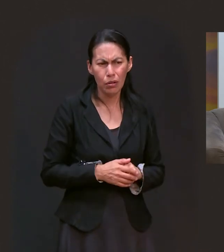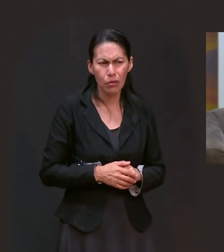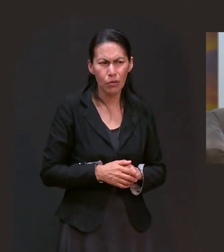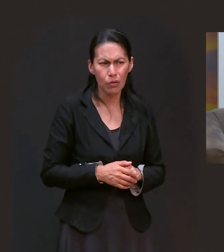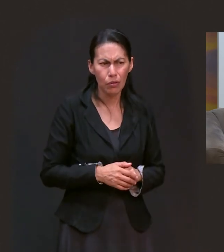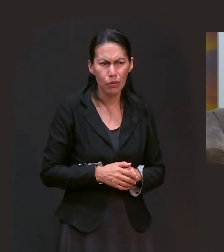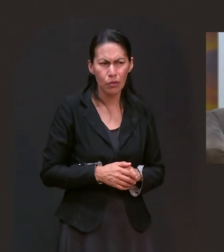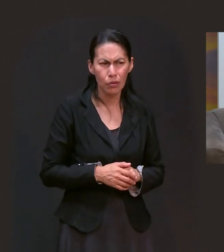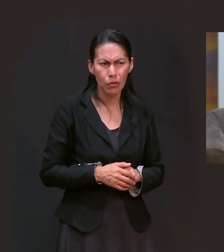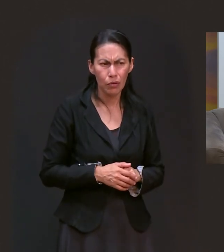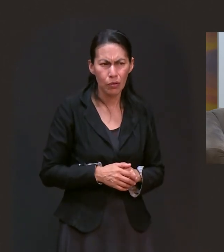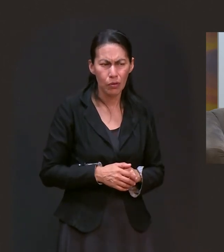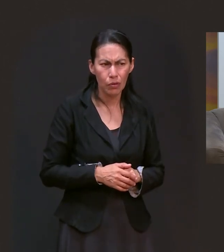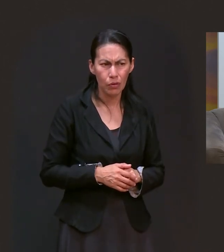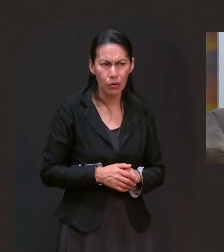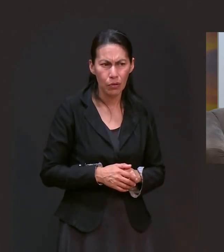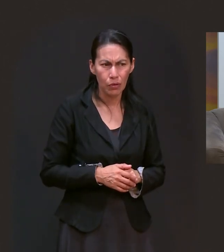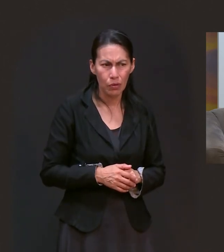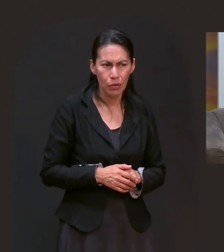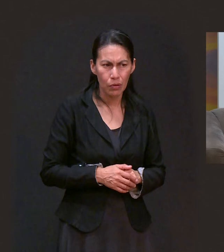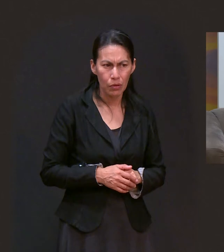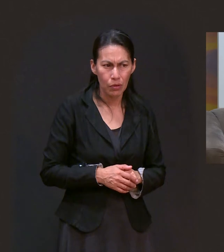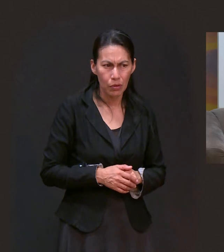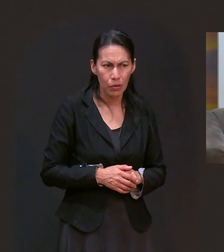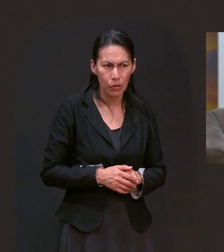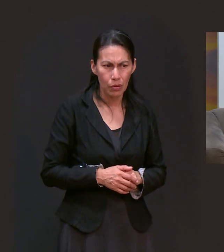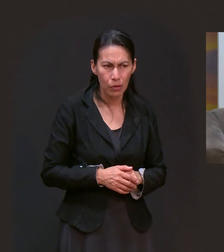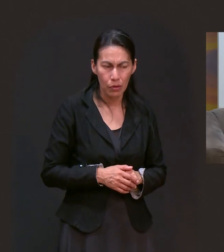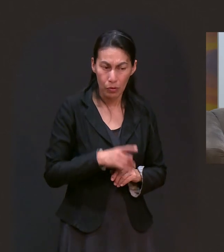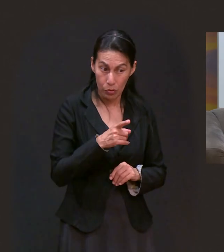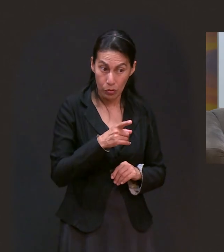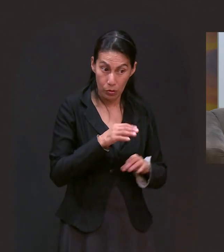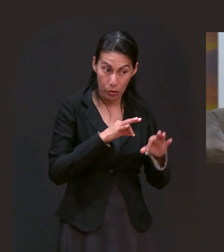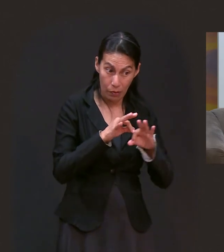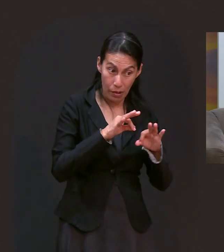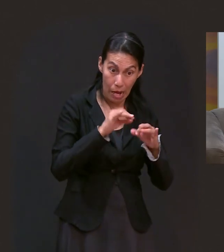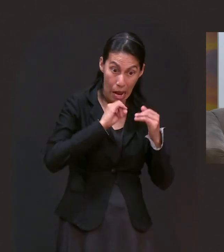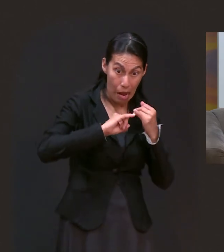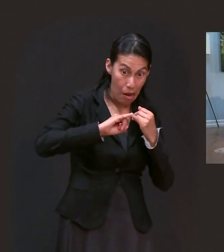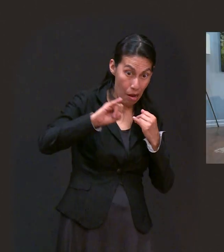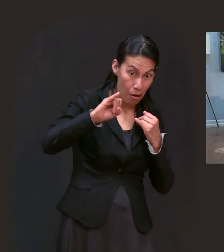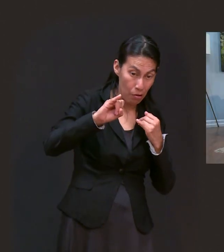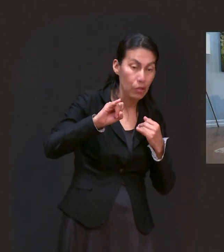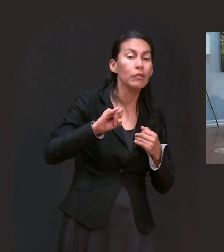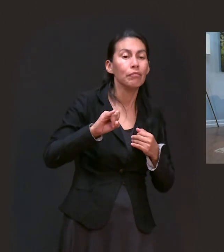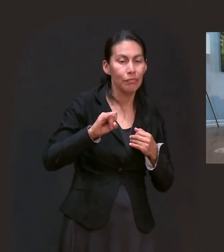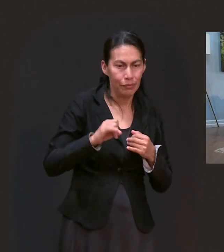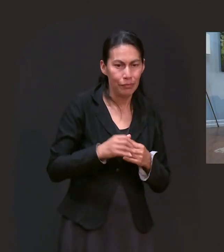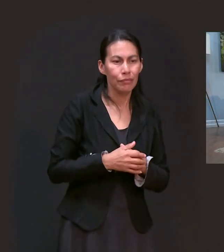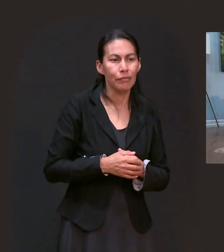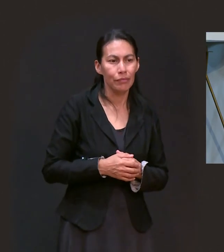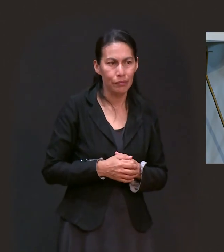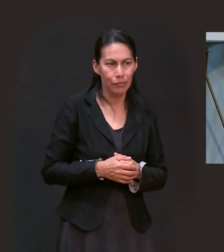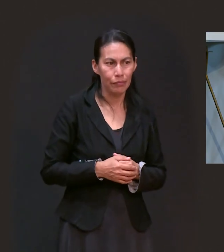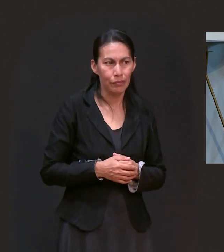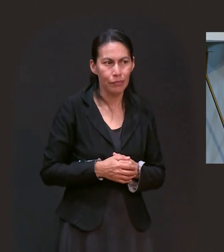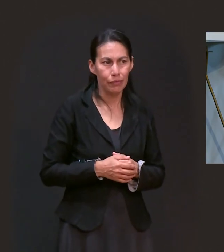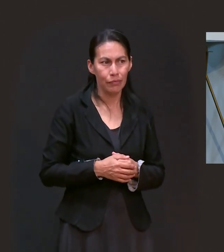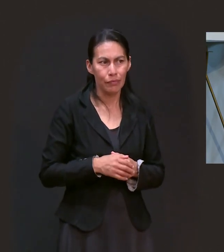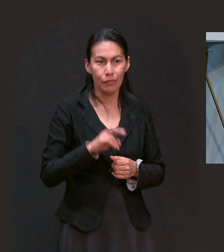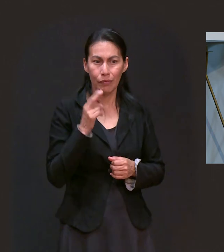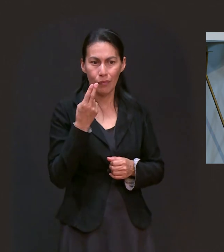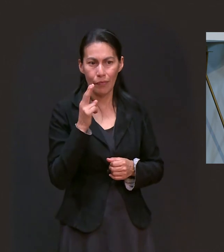y me dijeron que si he trabajado de la forma de mantener siempre eso fue un mensaje 10a dista de